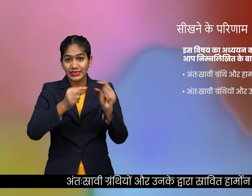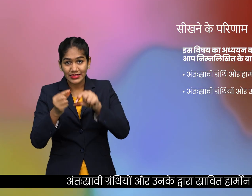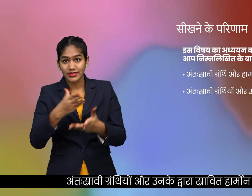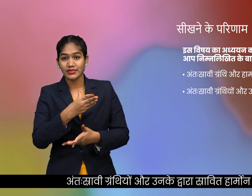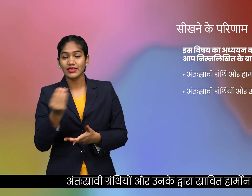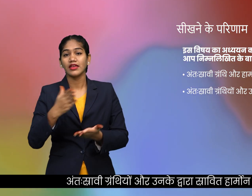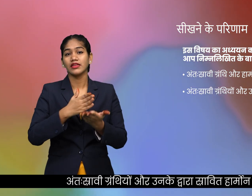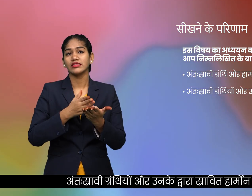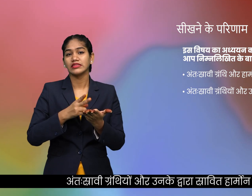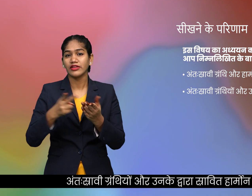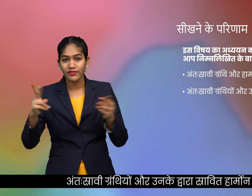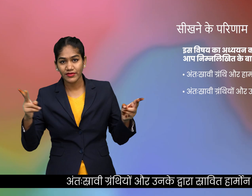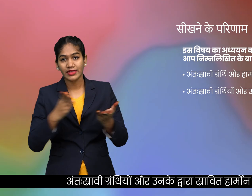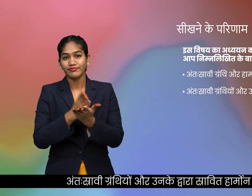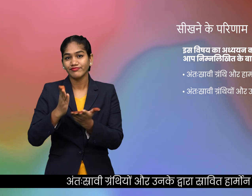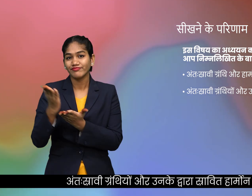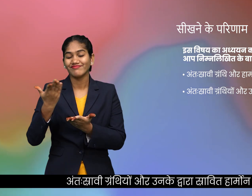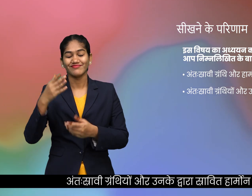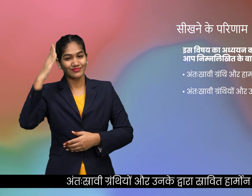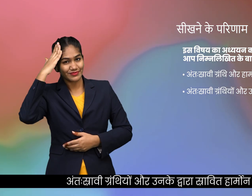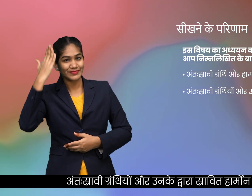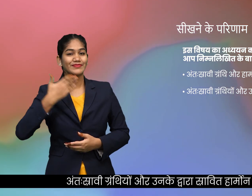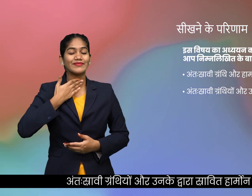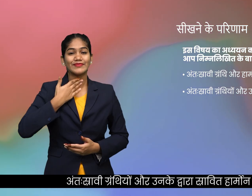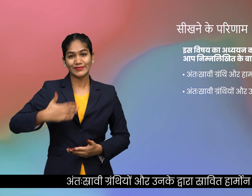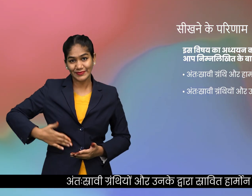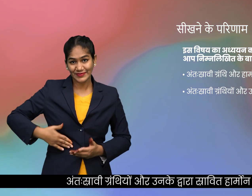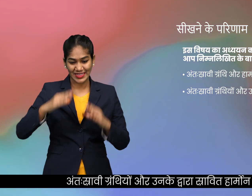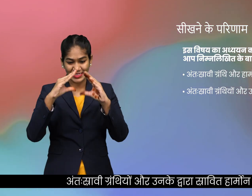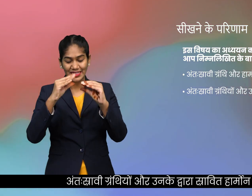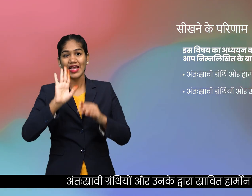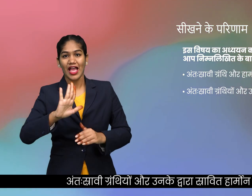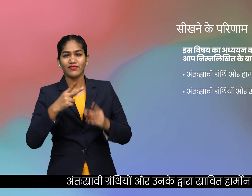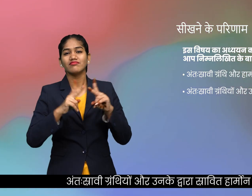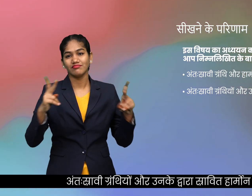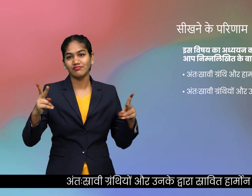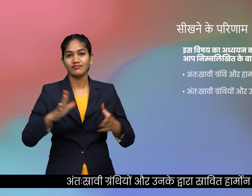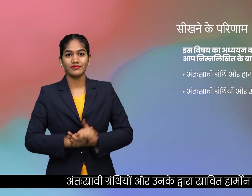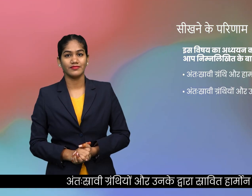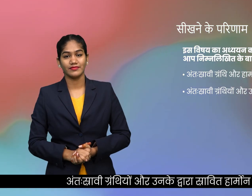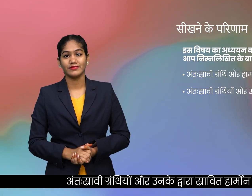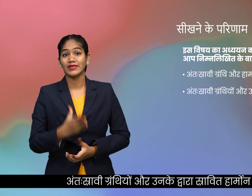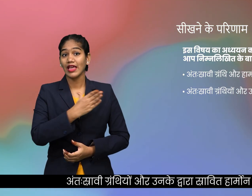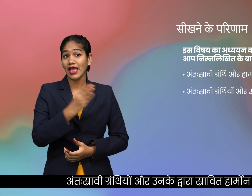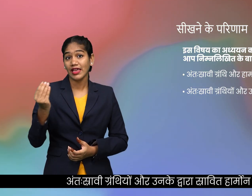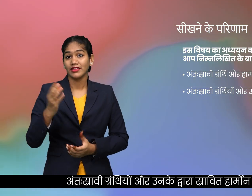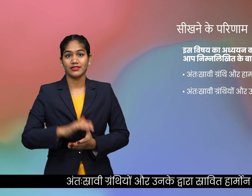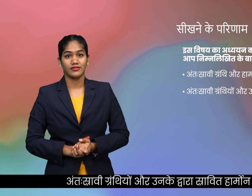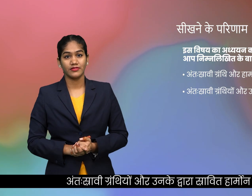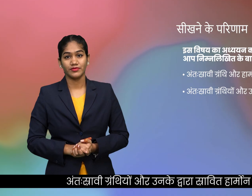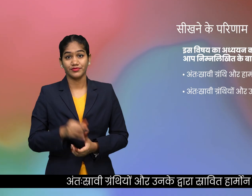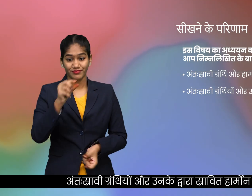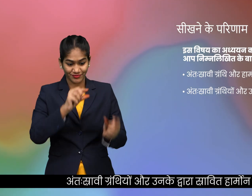अंतःस्त्रवी ग्रंथियों और उनके द्वारा स्त्रवित हार्मोन के प्रकार।